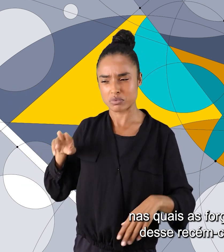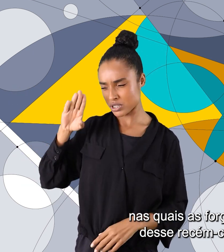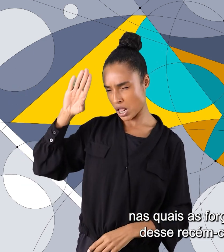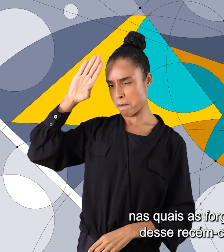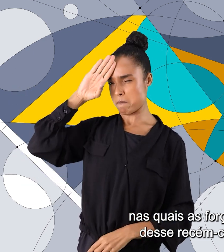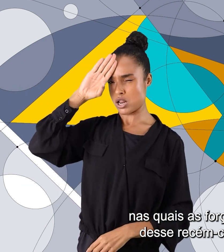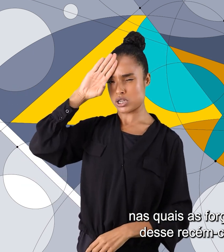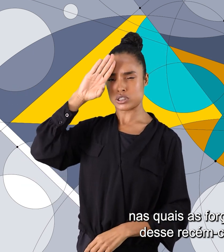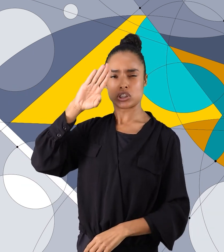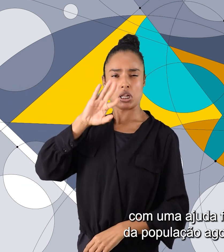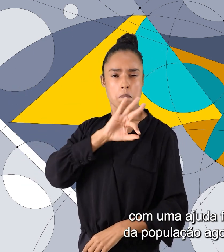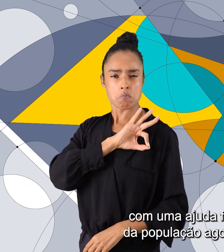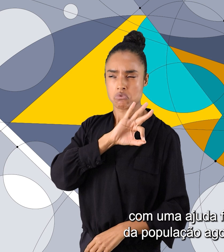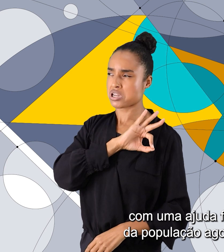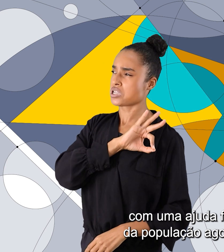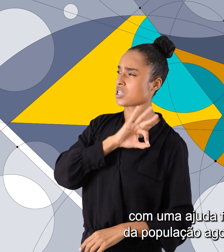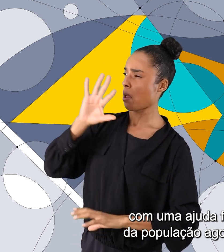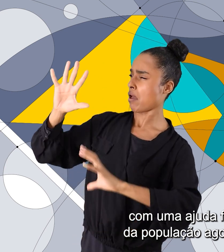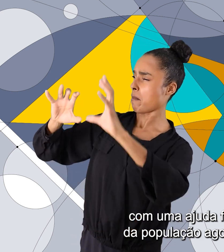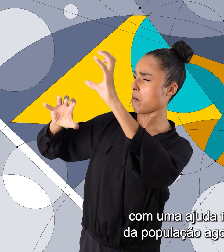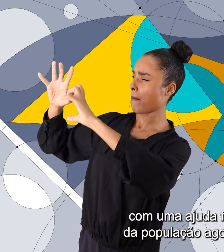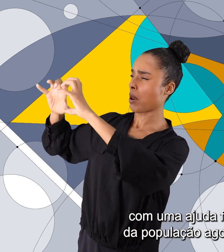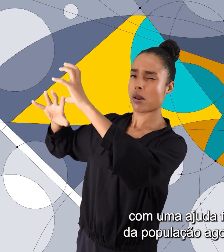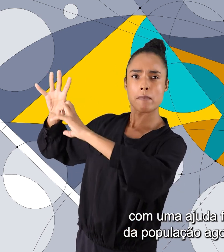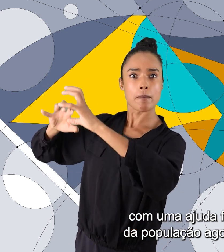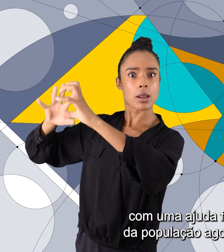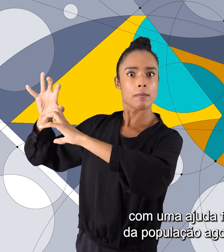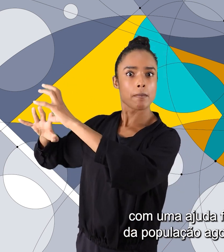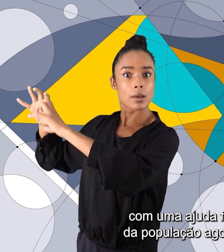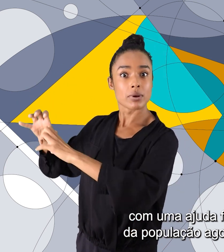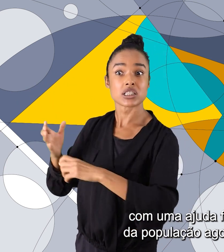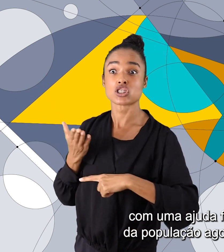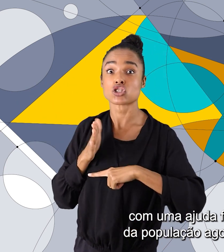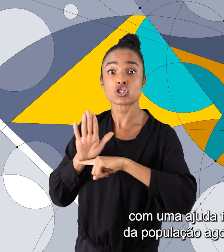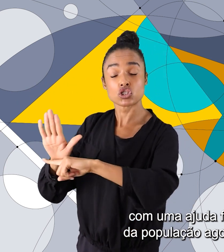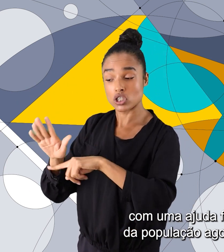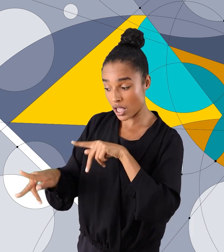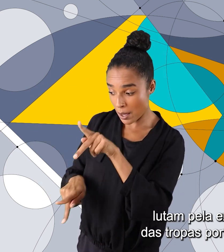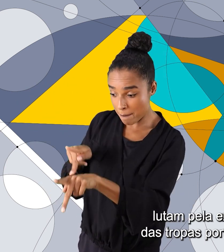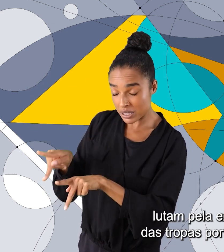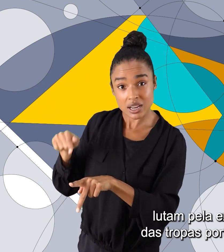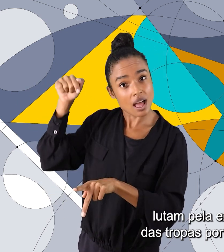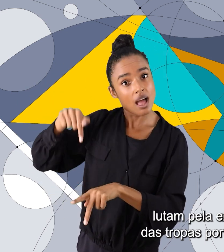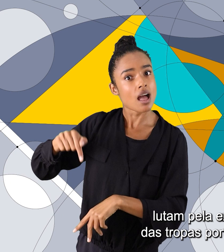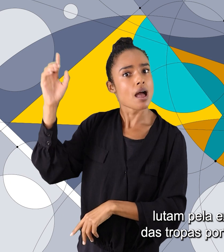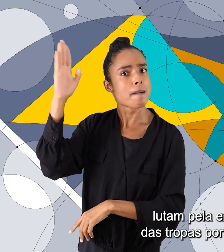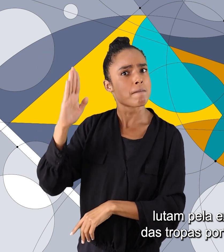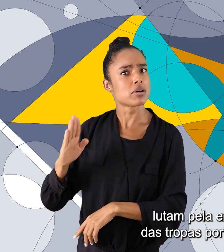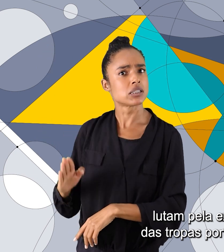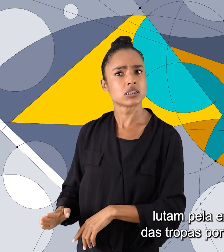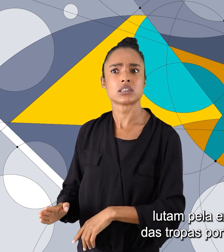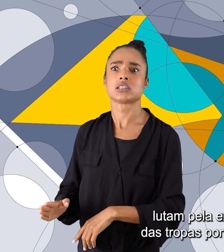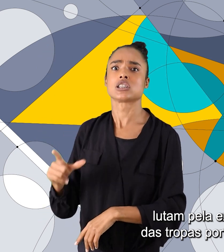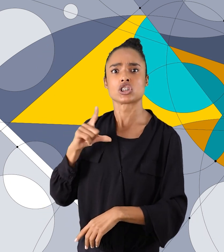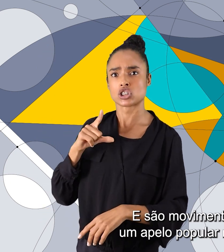desse recém-criado país, com uma ajuda fundamental da população, agora brasileira, lutam pela expulsão das